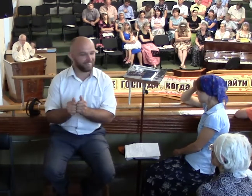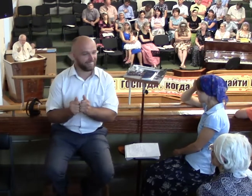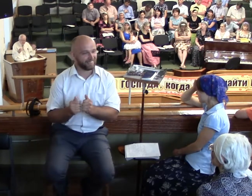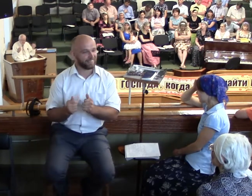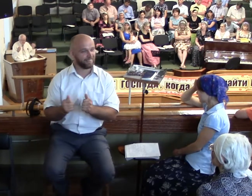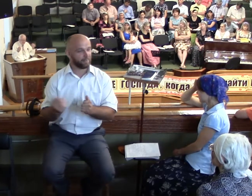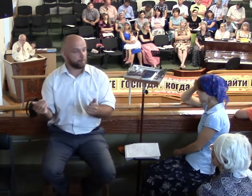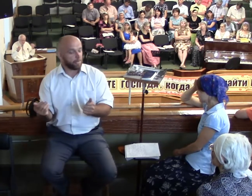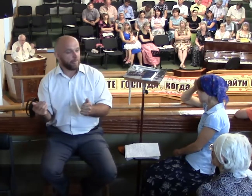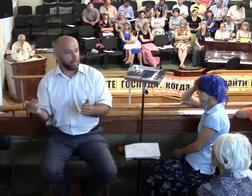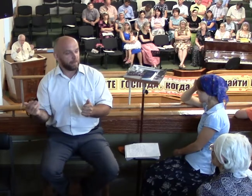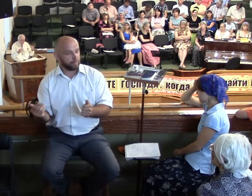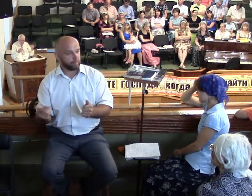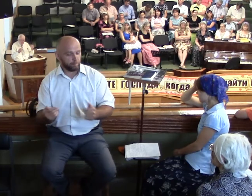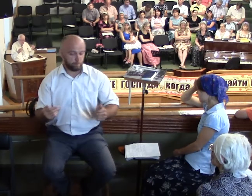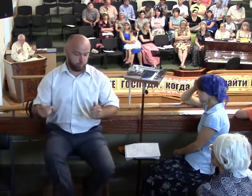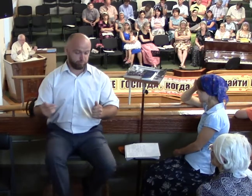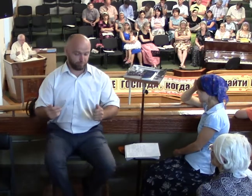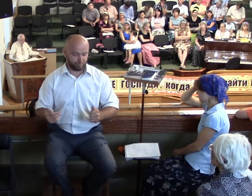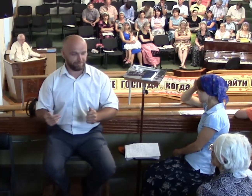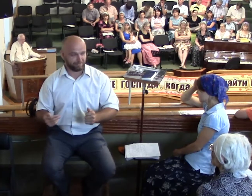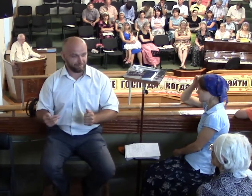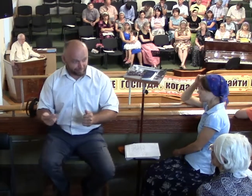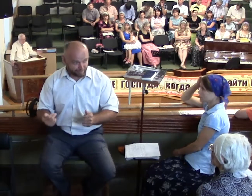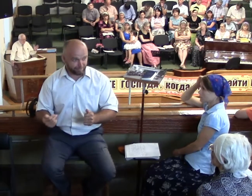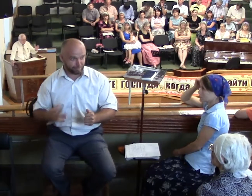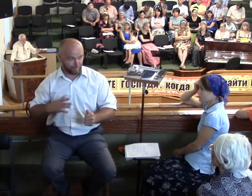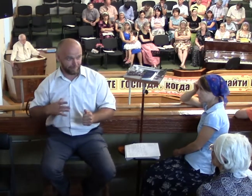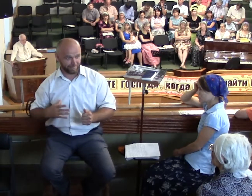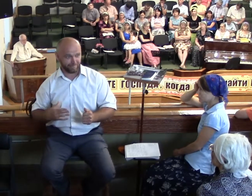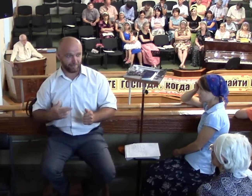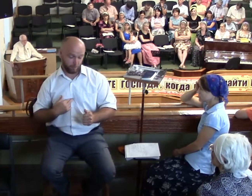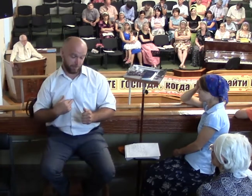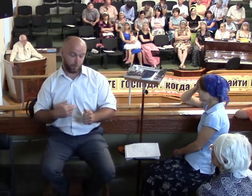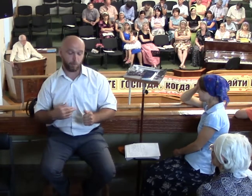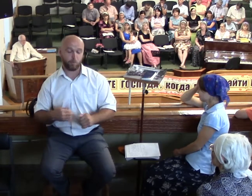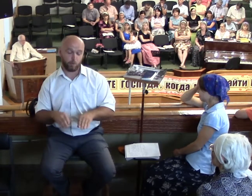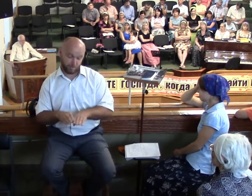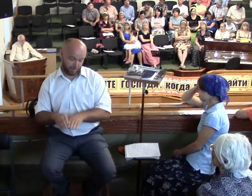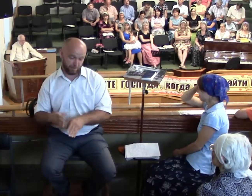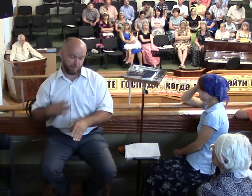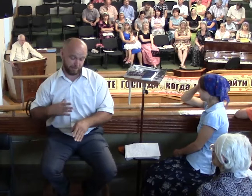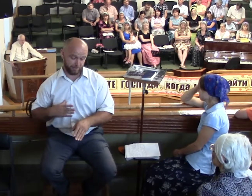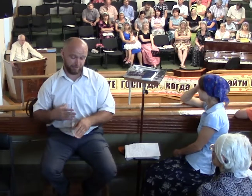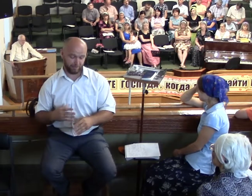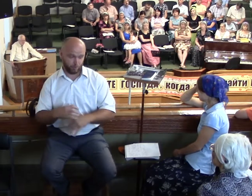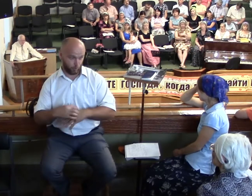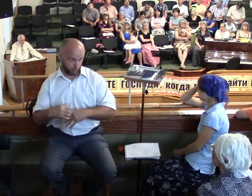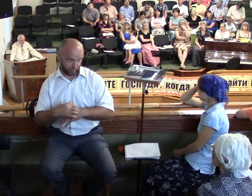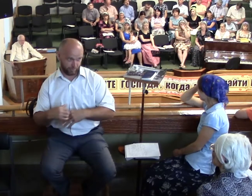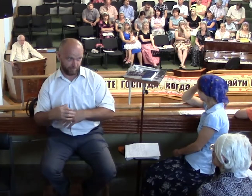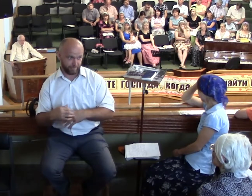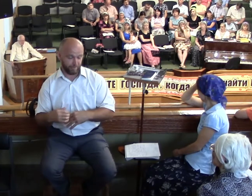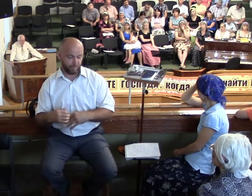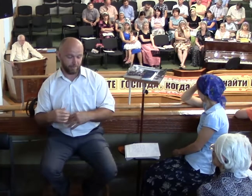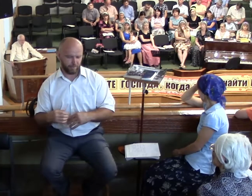и есть, оно показывает нашу характеристику. Имеем ли мы вот это освящение, или мы, как